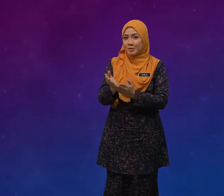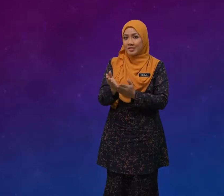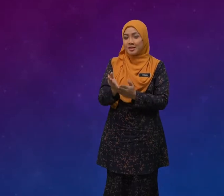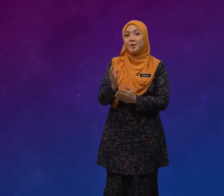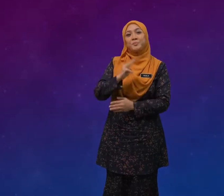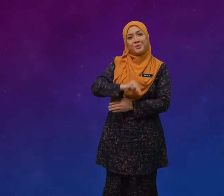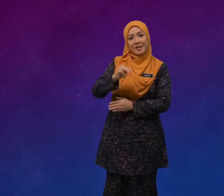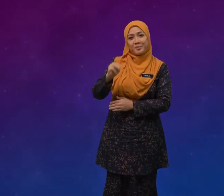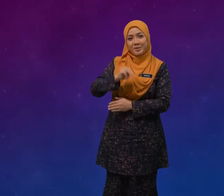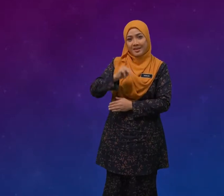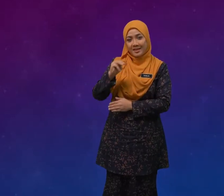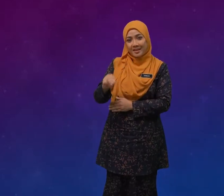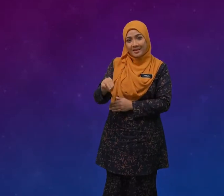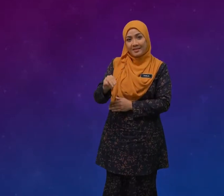Seterusnya, murid-murid,